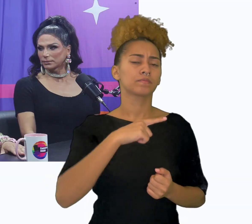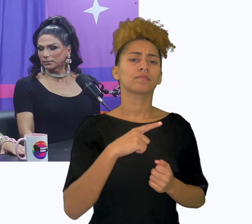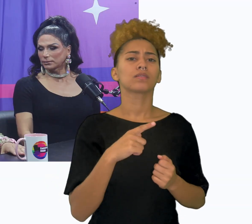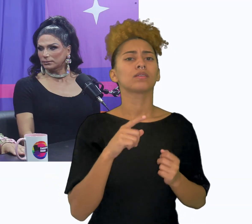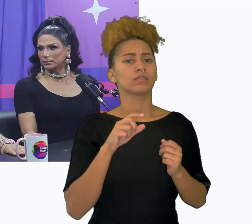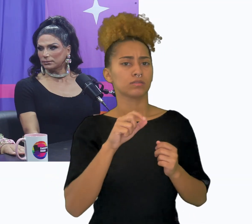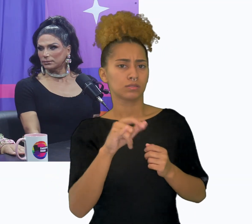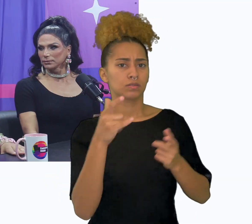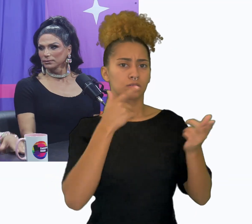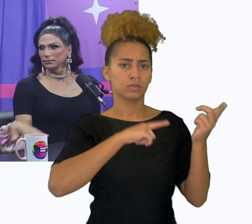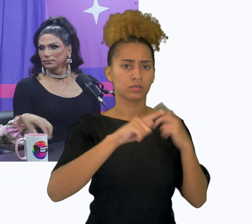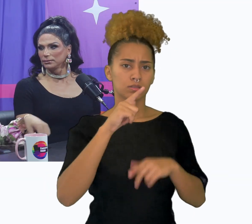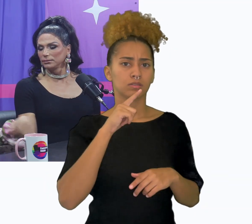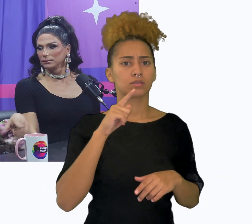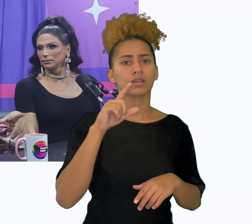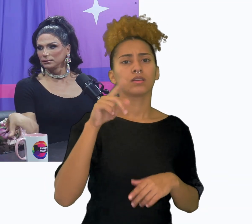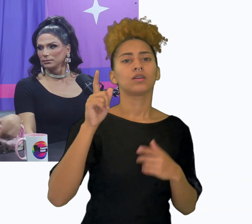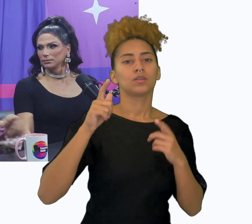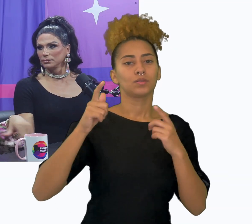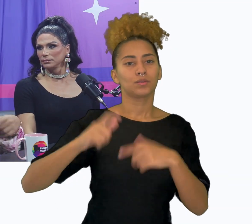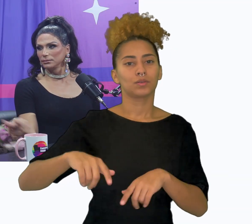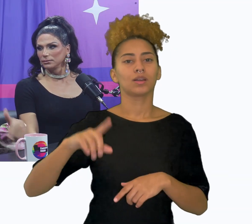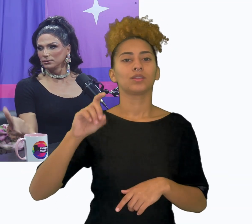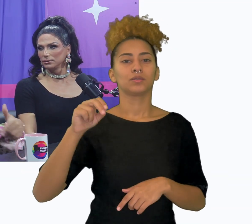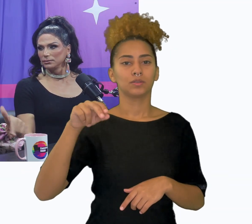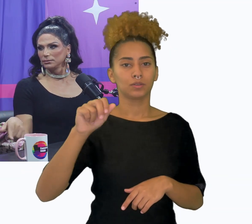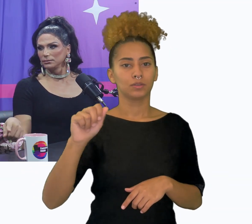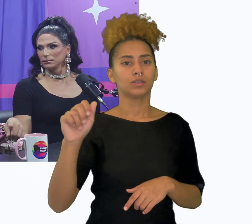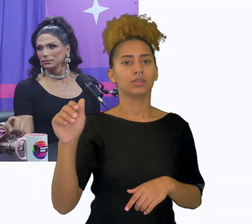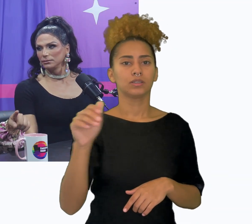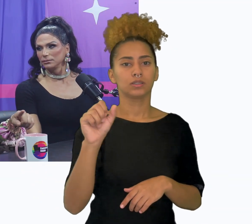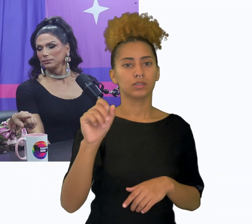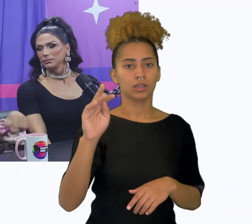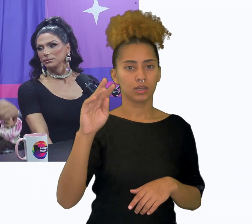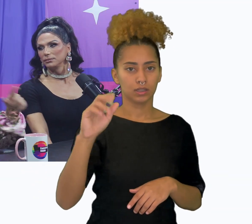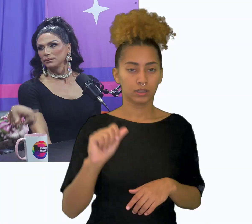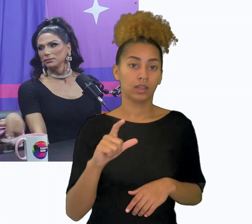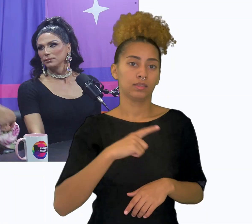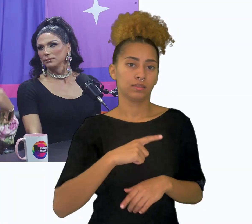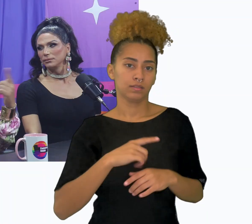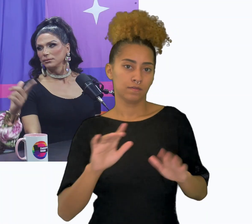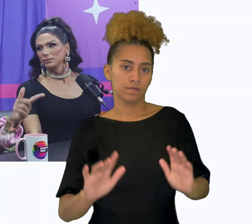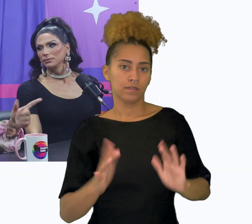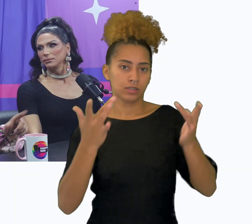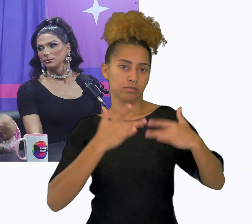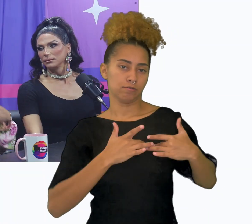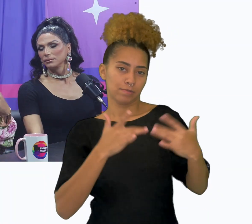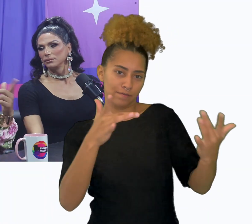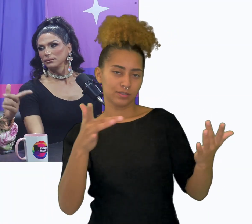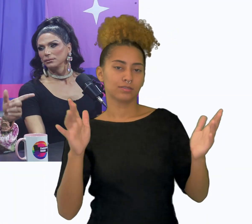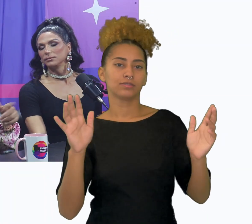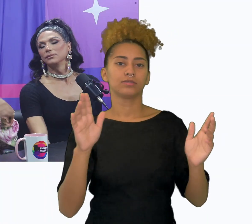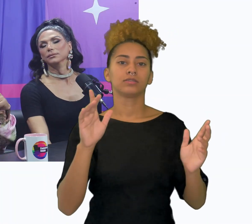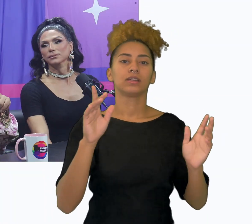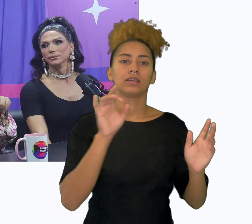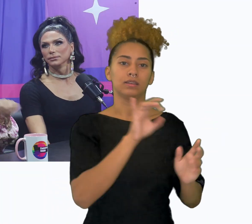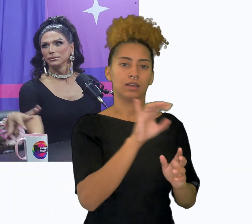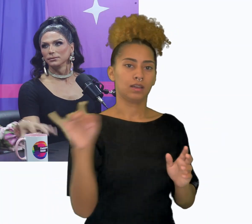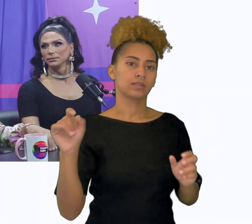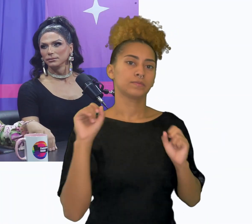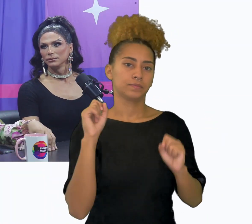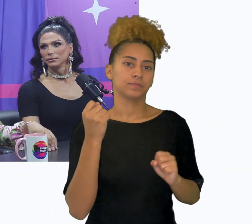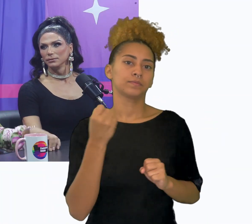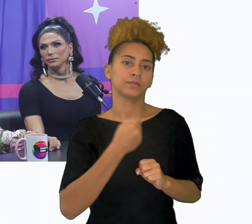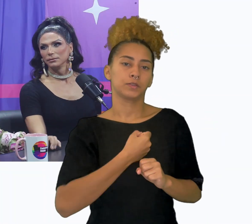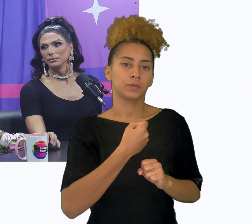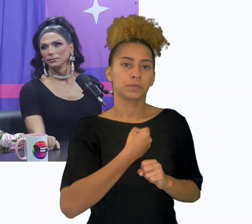lugares, foi mais quando houve na Dona Santa uma festa beneficente, que aí cada artista pôde levar um número, né? Aí eu levei um